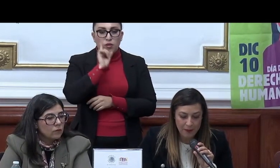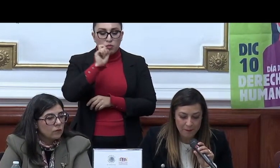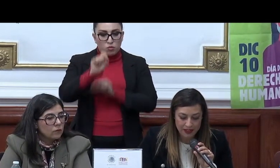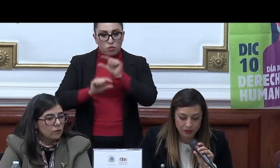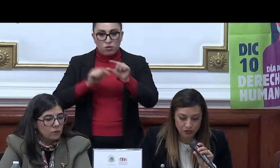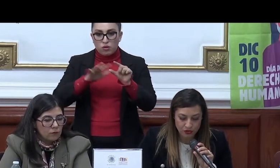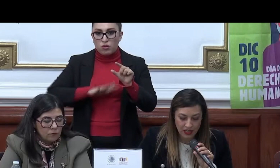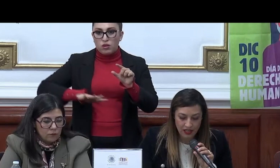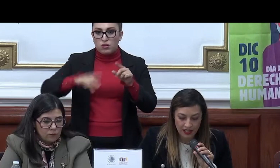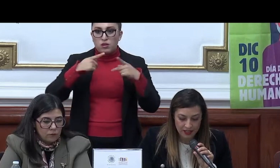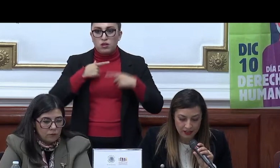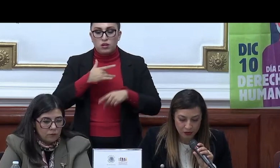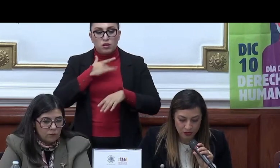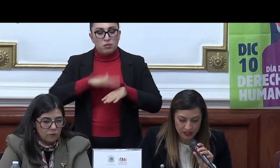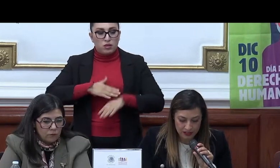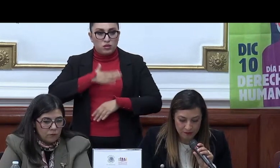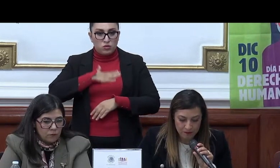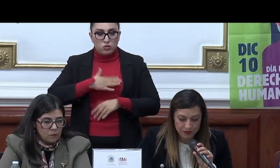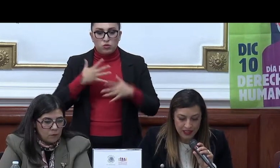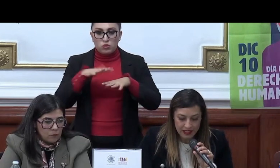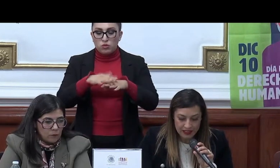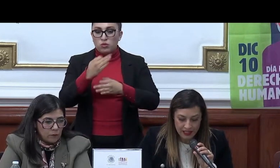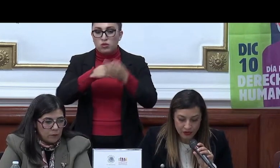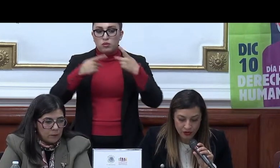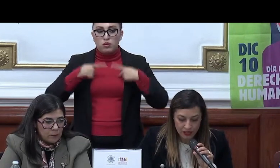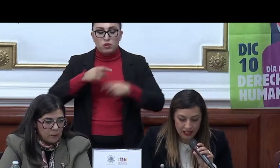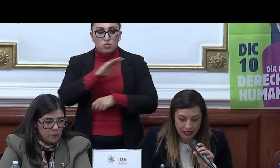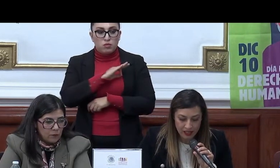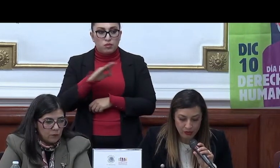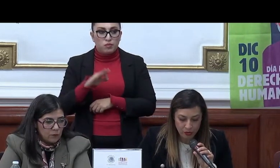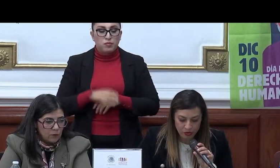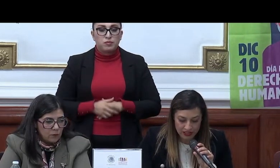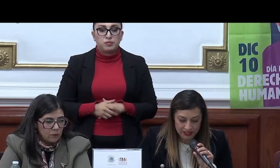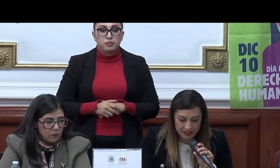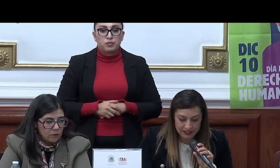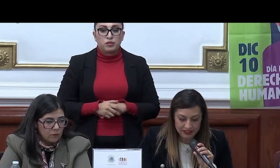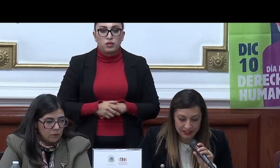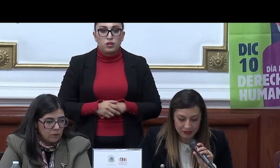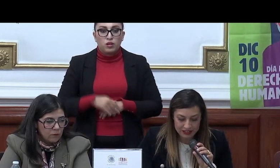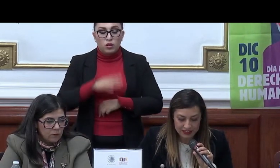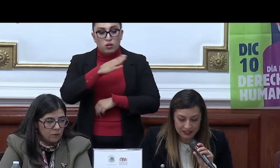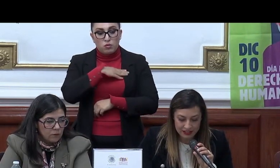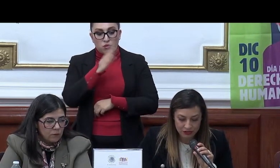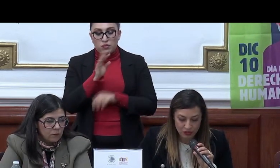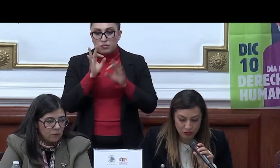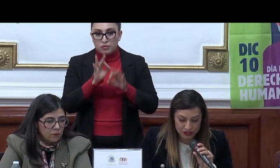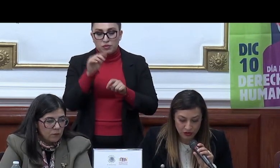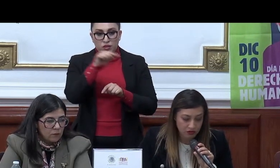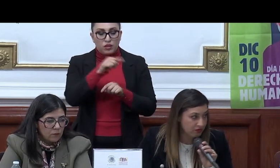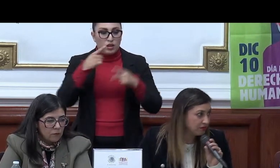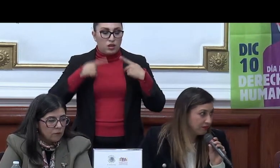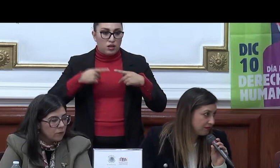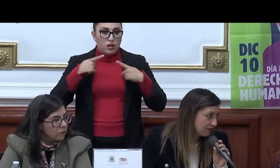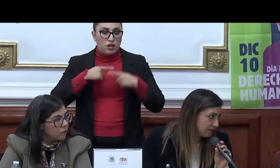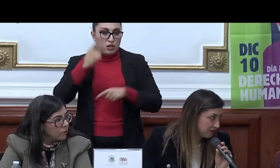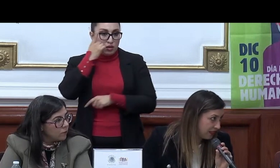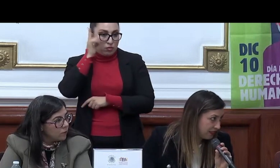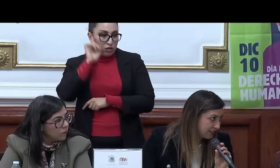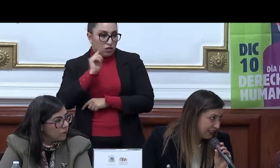sociedad más justa e incluyente. Dado que la proponente de esta iniciativa es integrante de nuestra comisión,